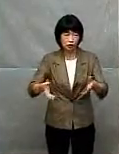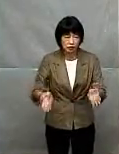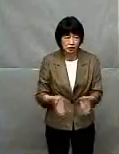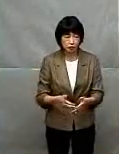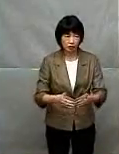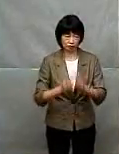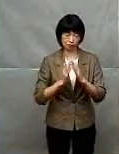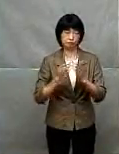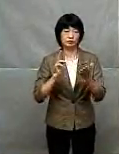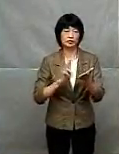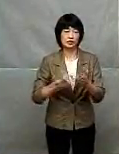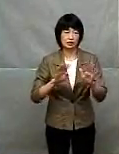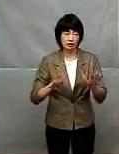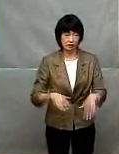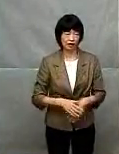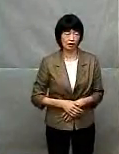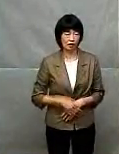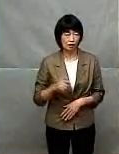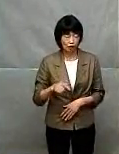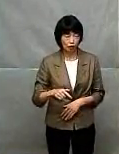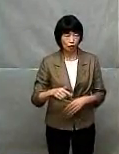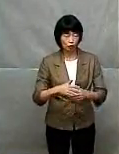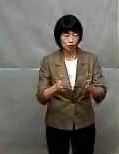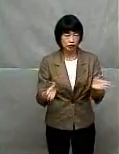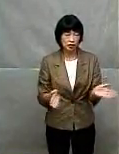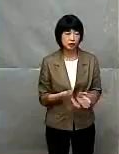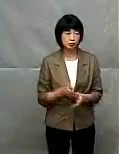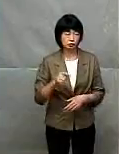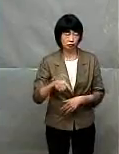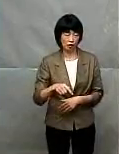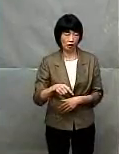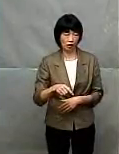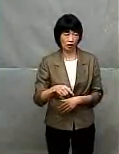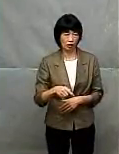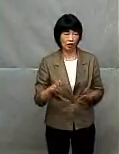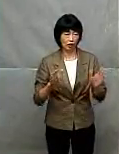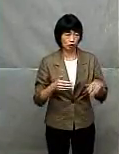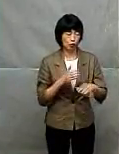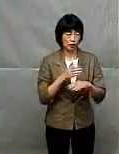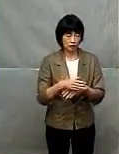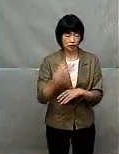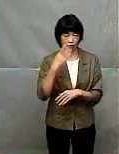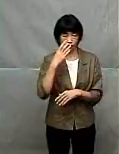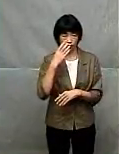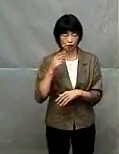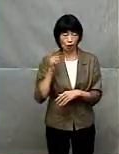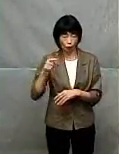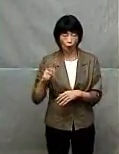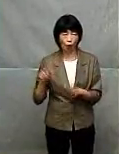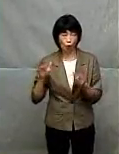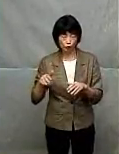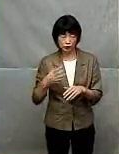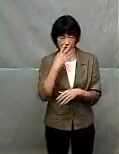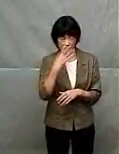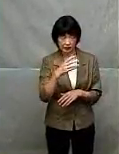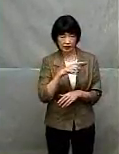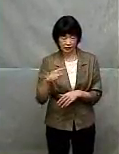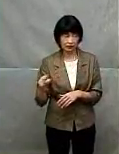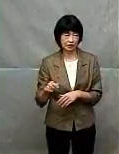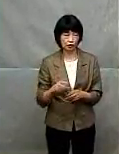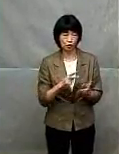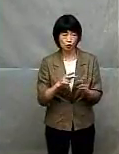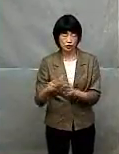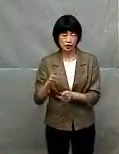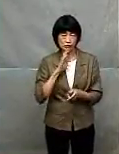なりました。このプロジェクトチームでは羽越奥羽両新幹線の整備実現に向け